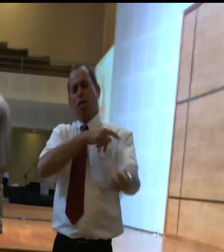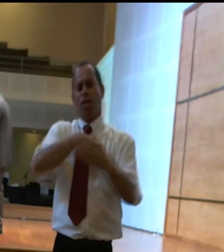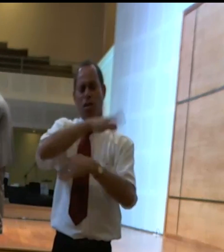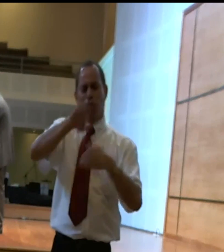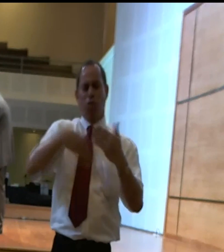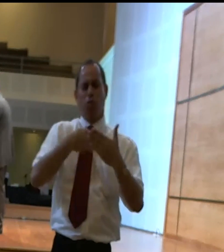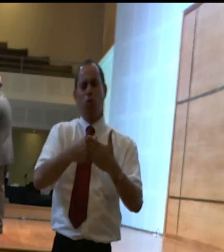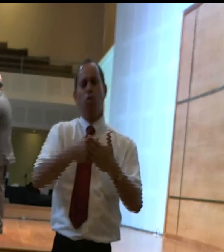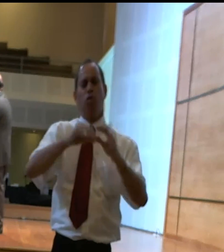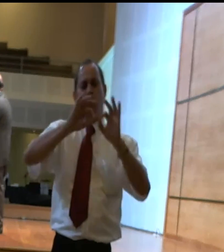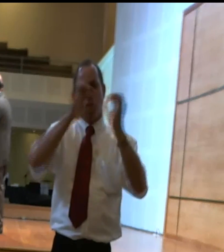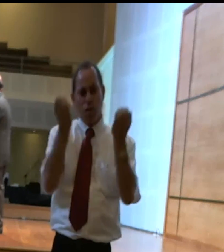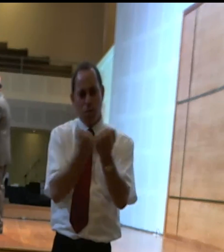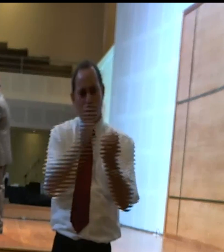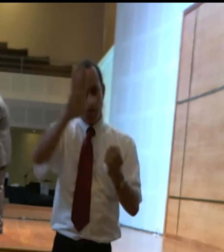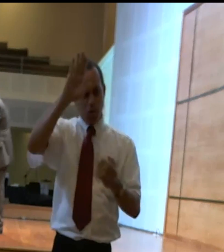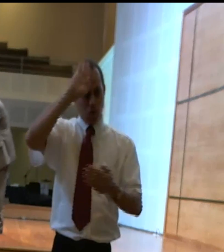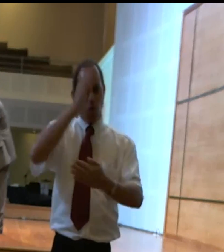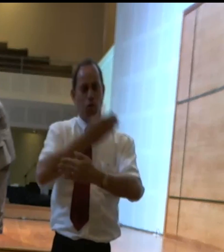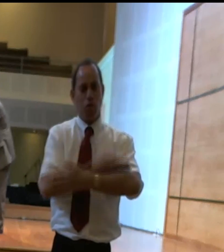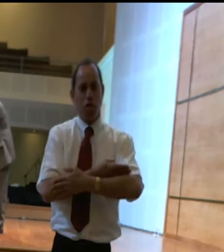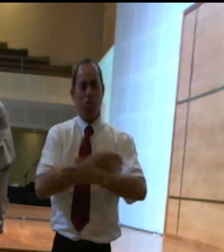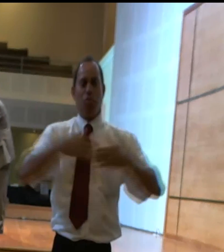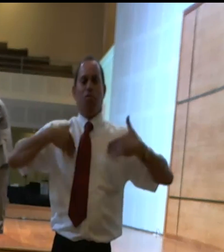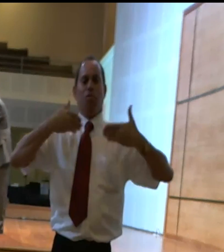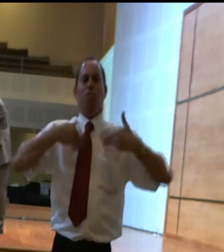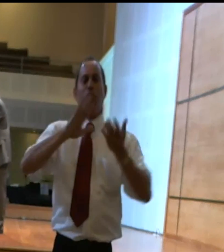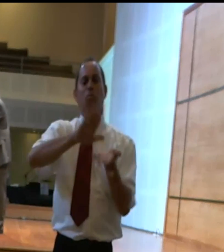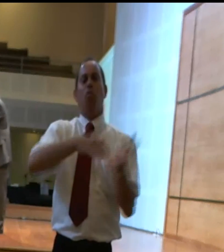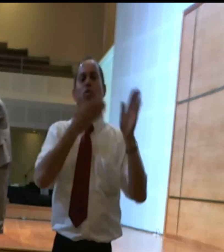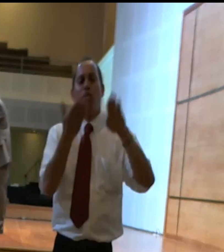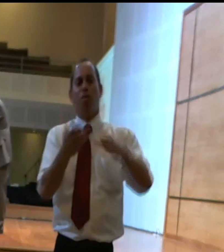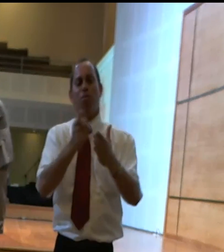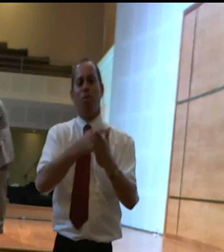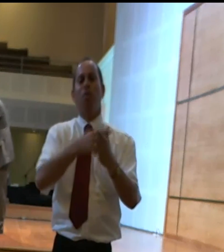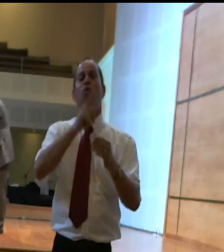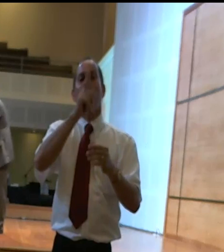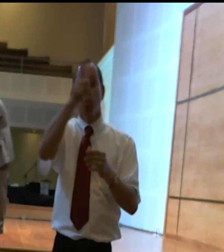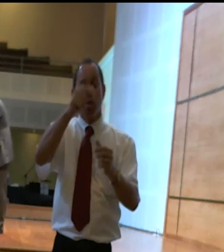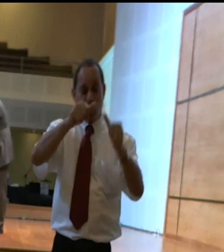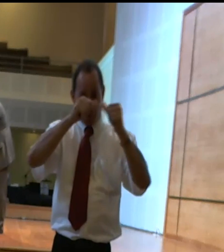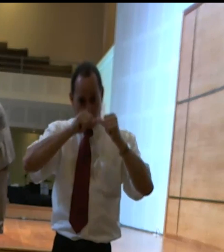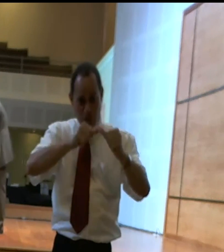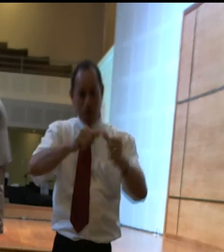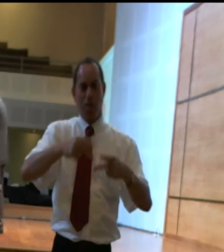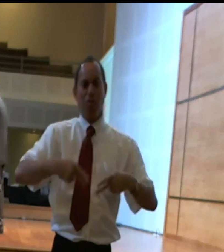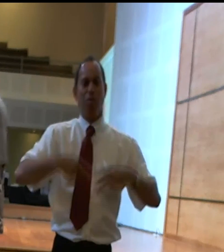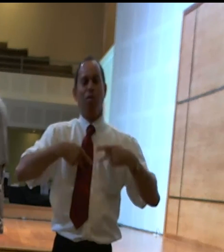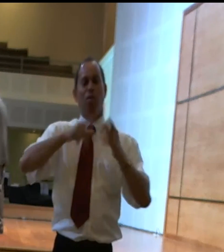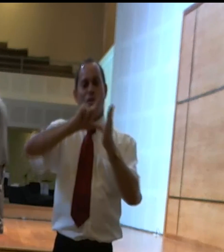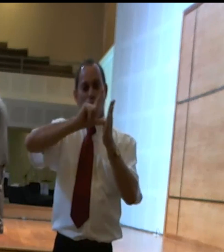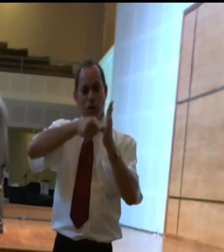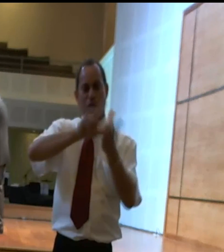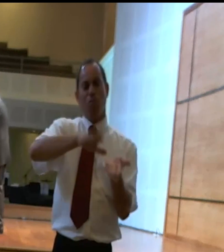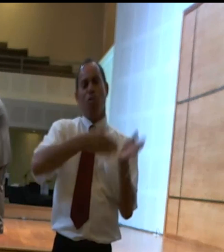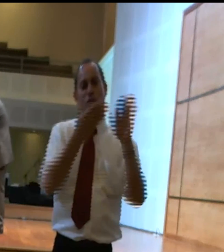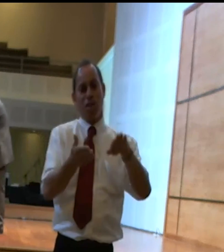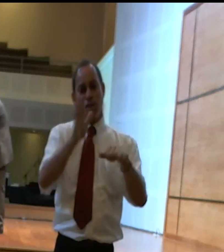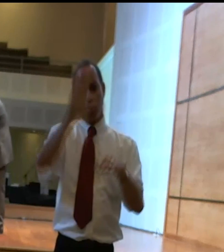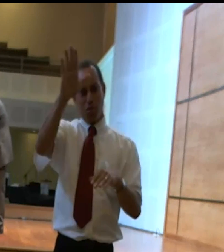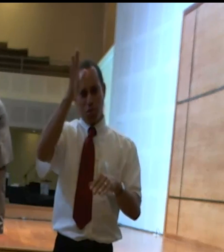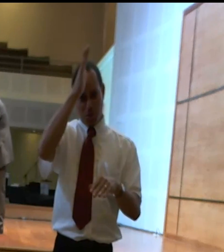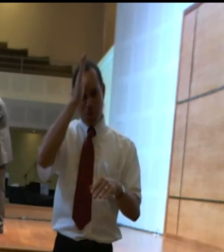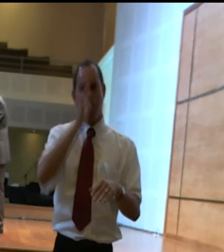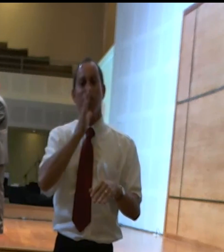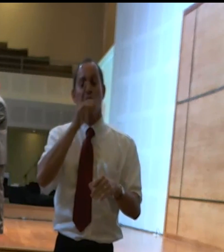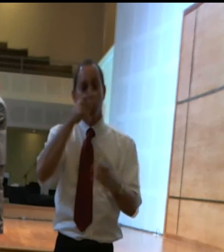su familia. Sus hijos, que son más jóvenes que usted, morirán primero y usted seguirá vivo. Luego morirán sus padres y usted seguirá